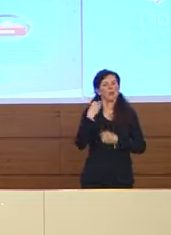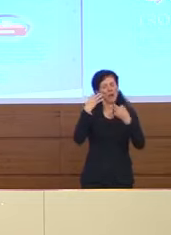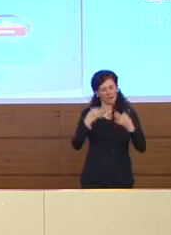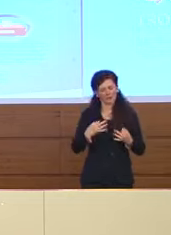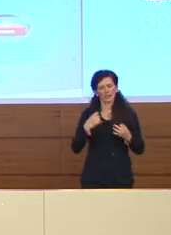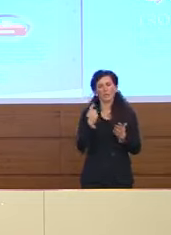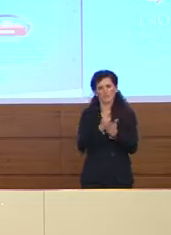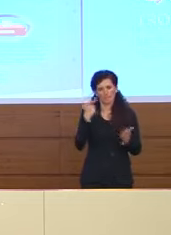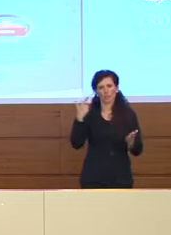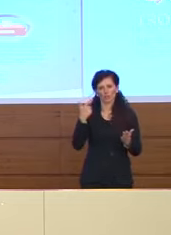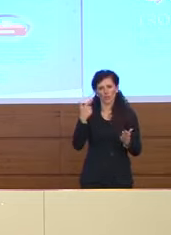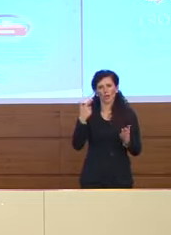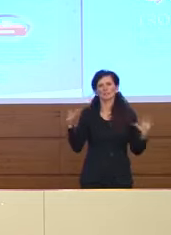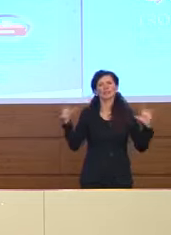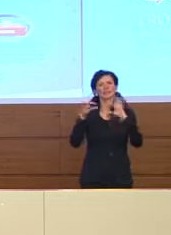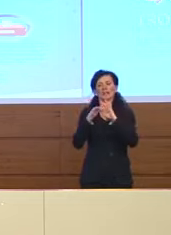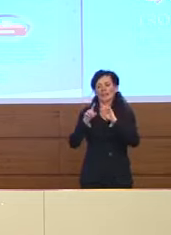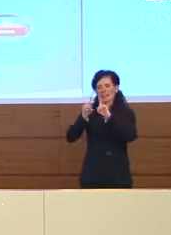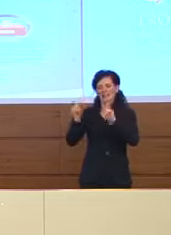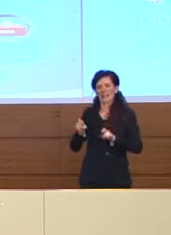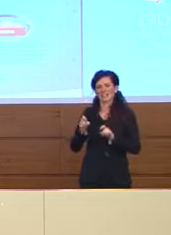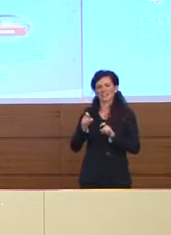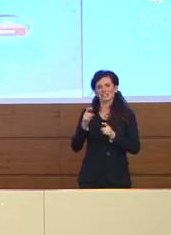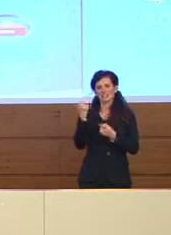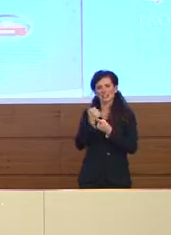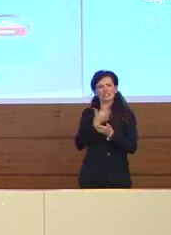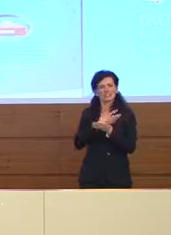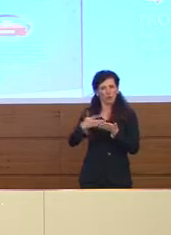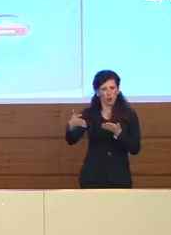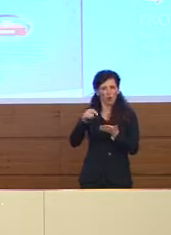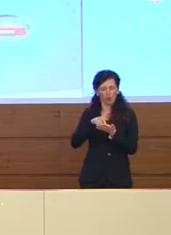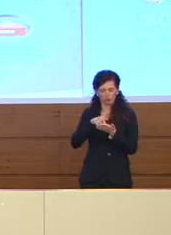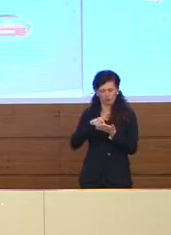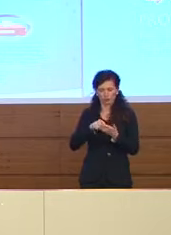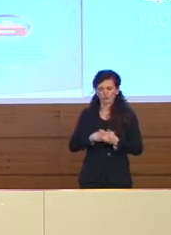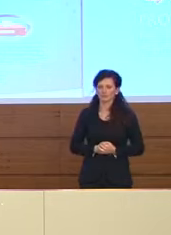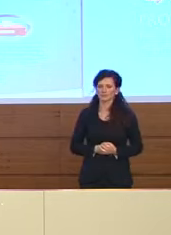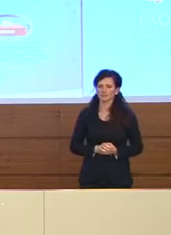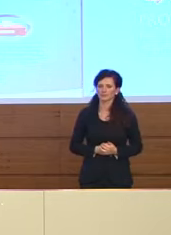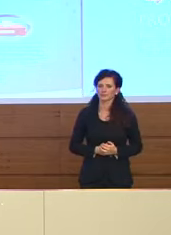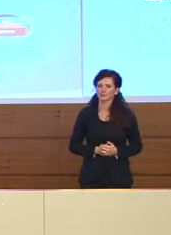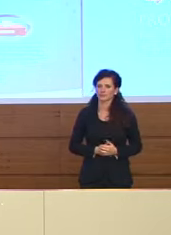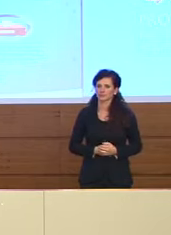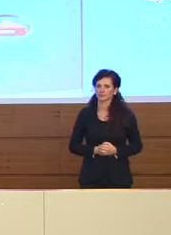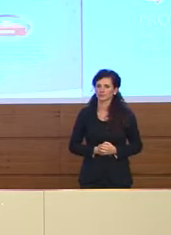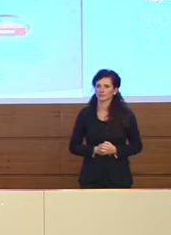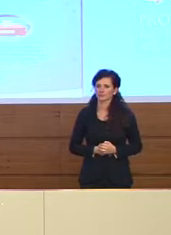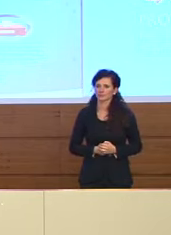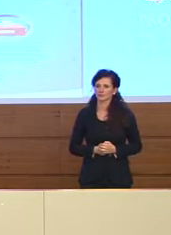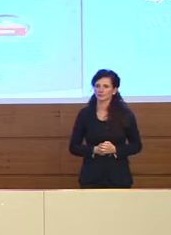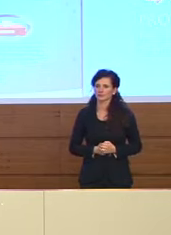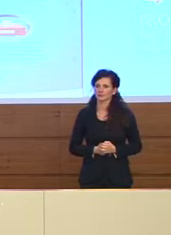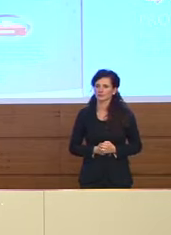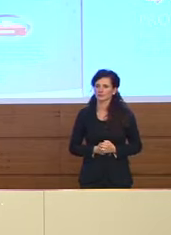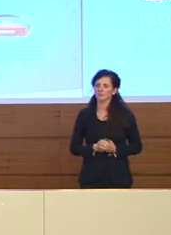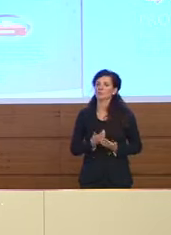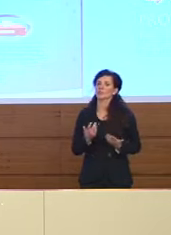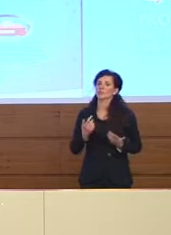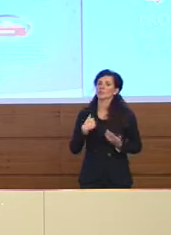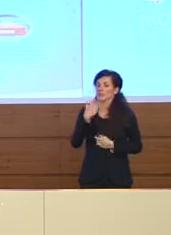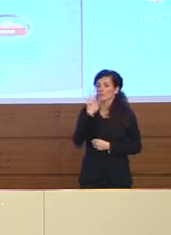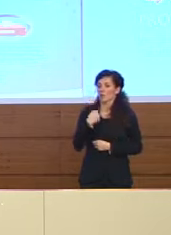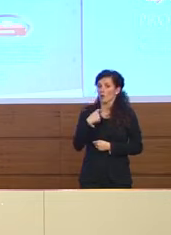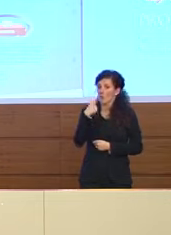enologici per re puntualizzare alcuni aspetti na ringrazio di nuovo